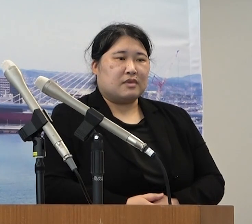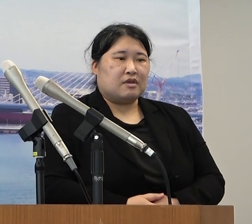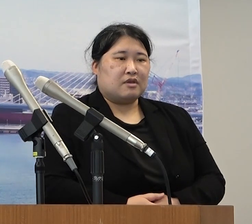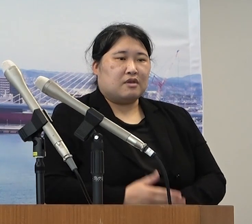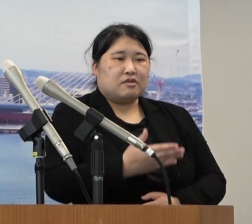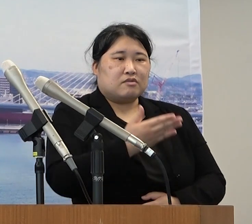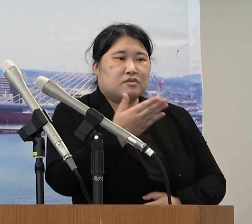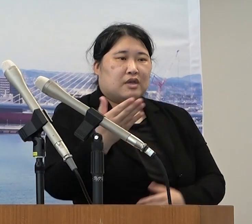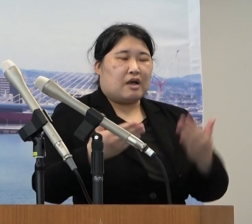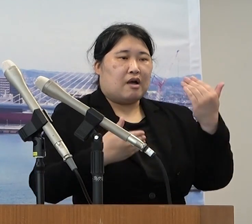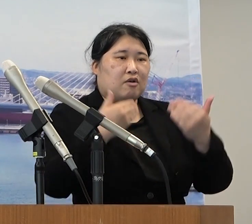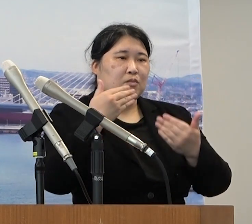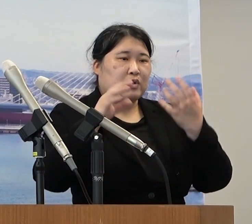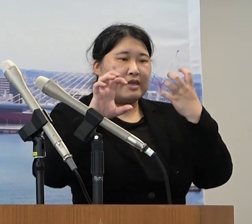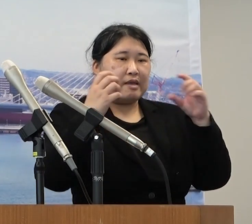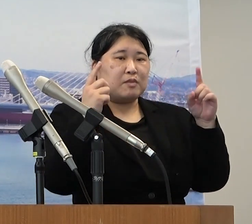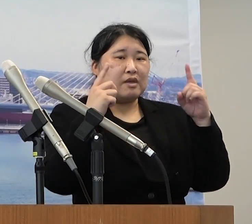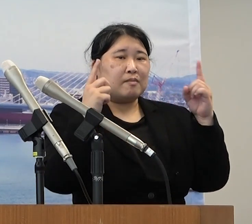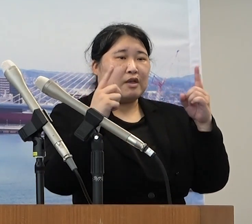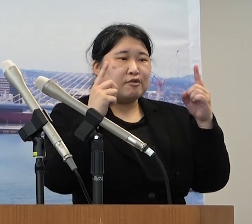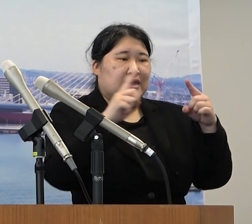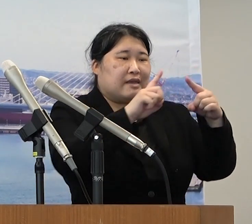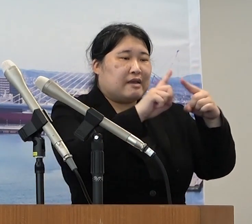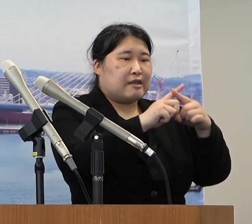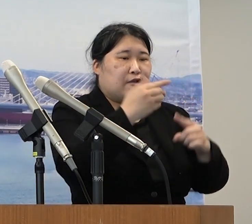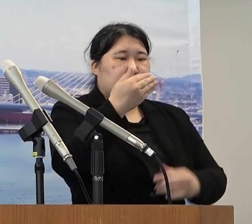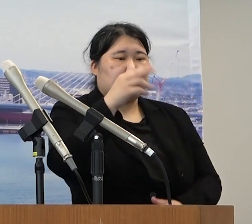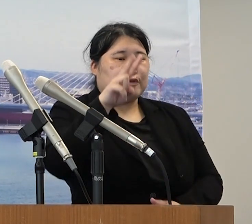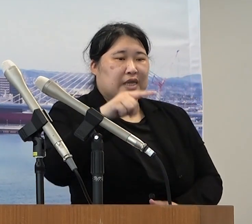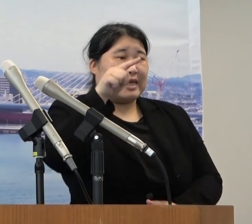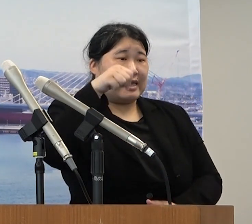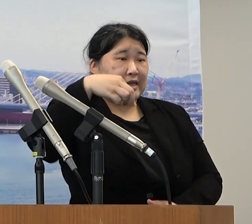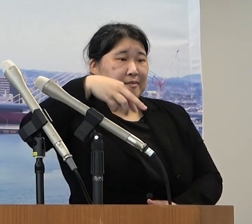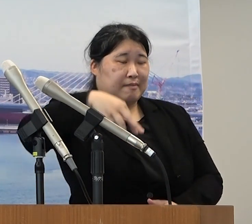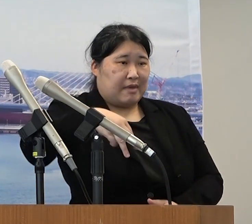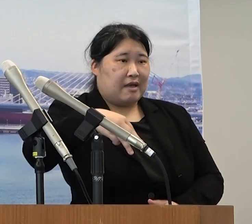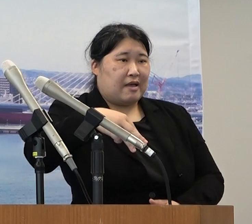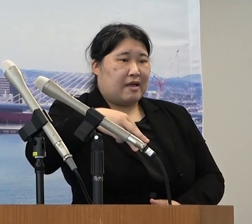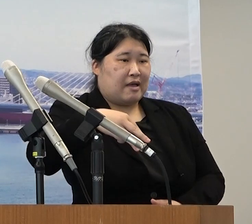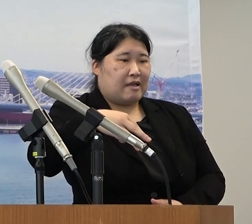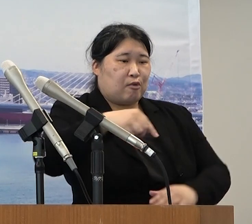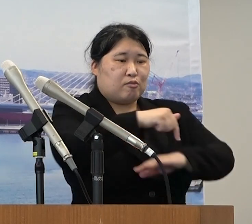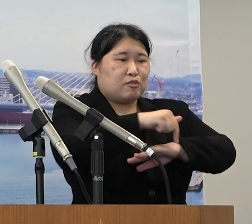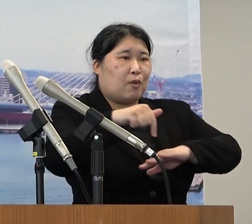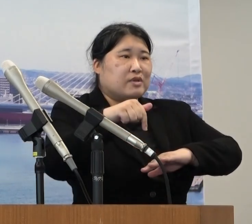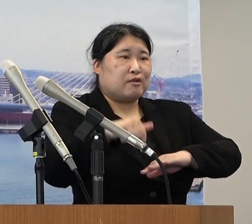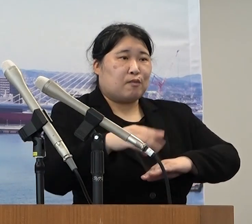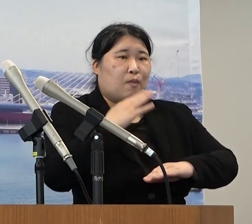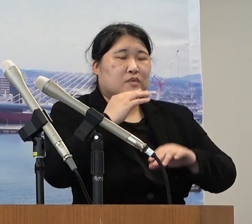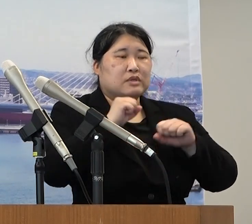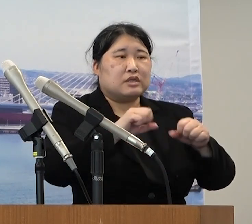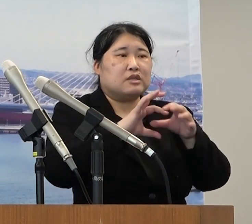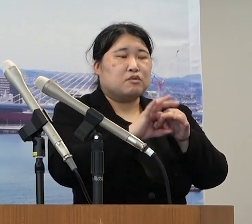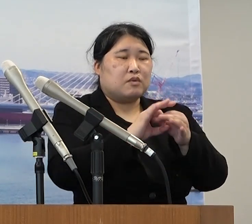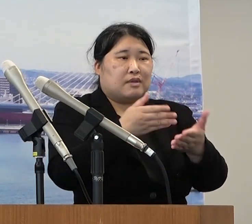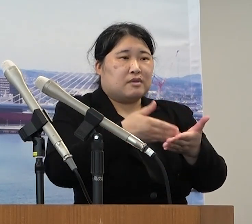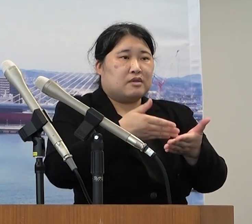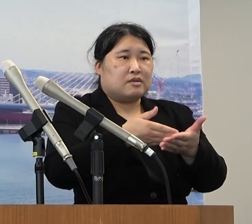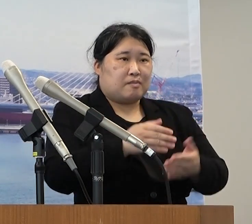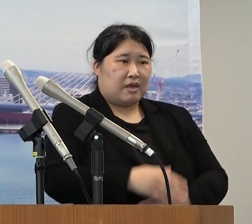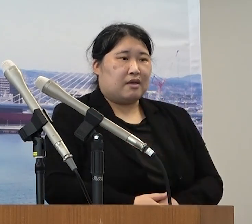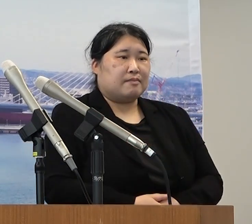に青森ねぶた祭り×クリーマアップサイクルプロジェクトの実施についてご説明いたします